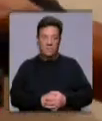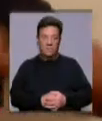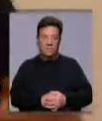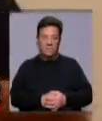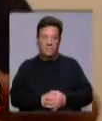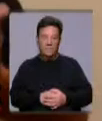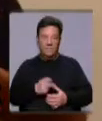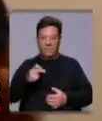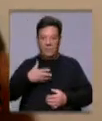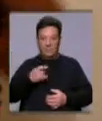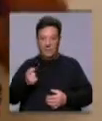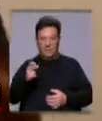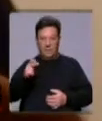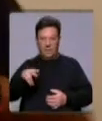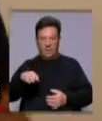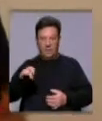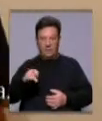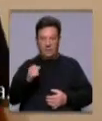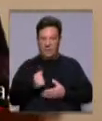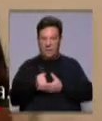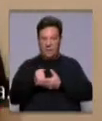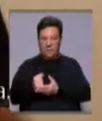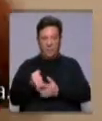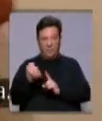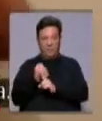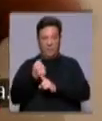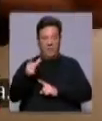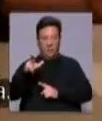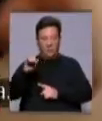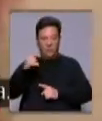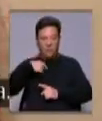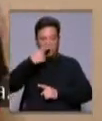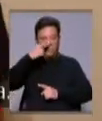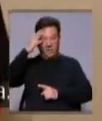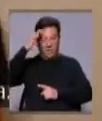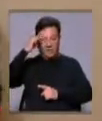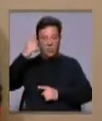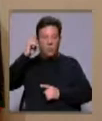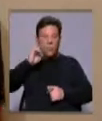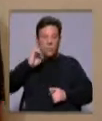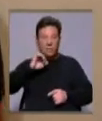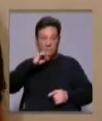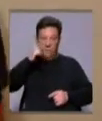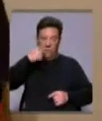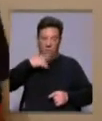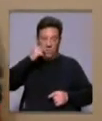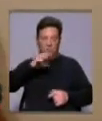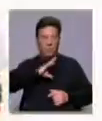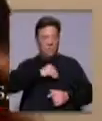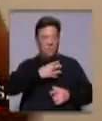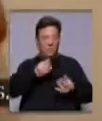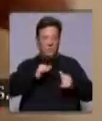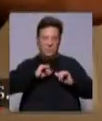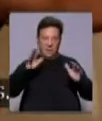André Almeida, num claro apoio à Batalha de Rui, prefere imaginar que um dia será então pai num mundo mais claro.